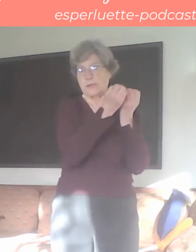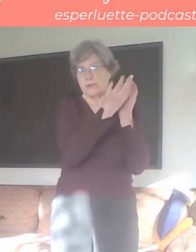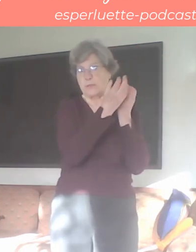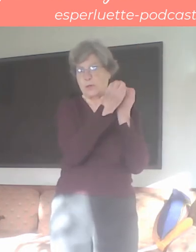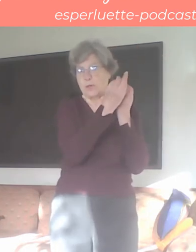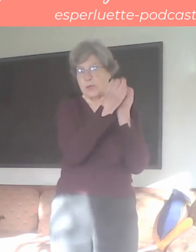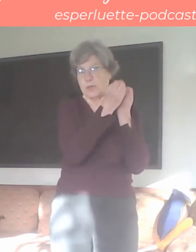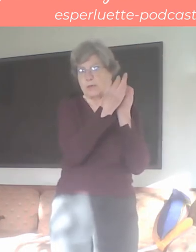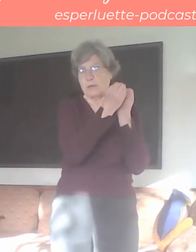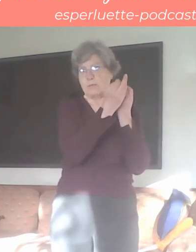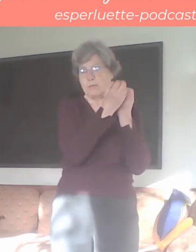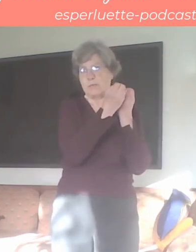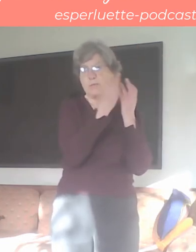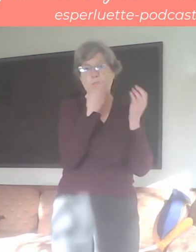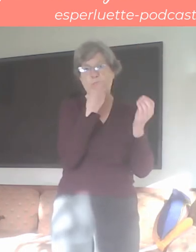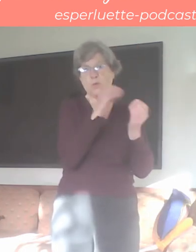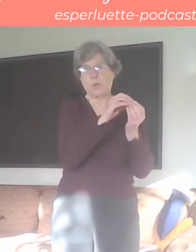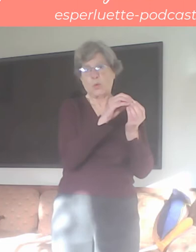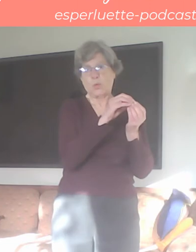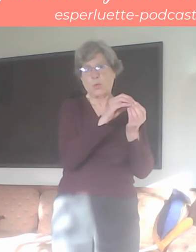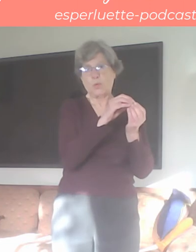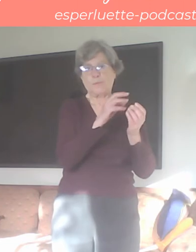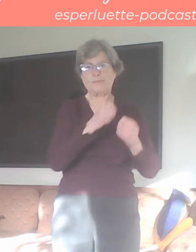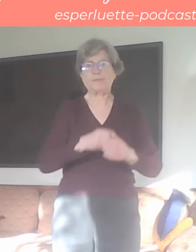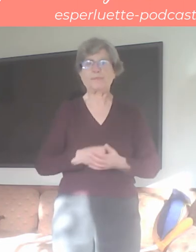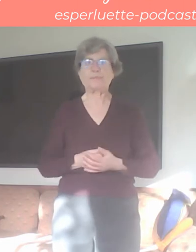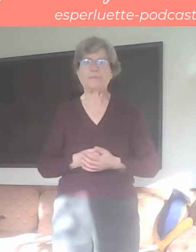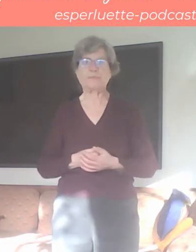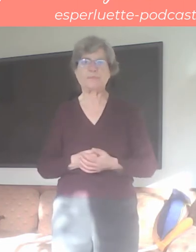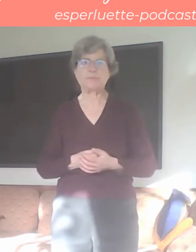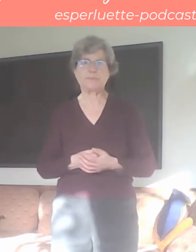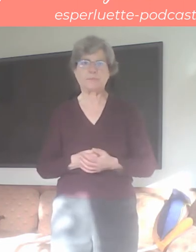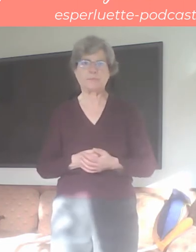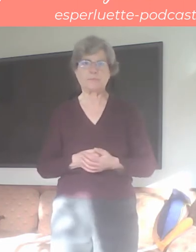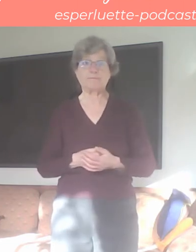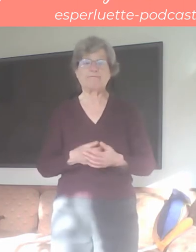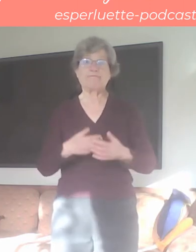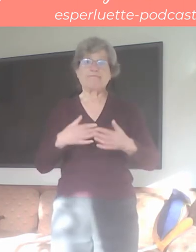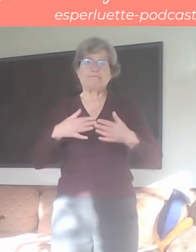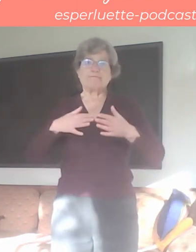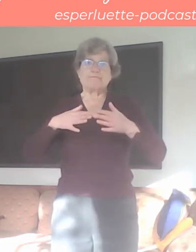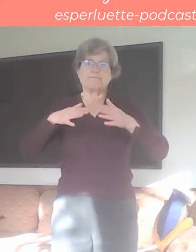et comme une grande majorité d'enfants sourds naissent dans des familles d'entendants, il est tout à